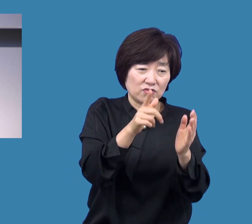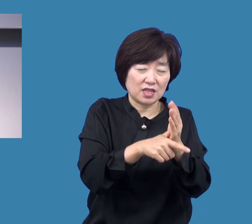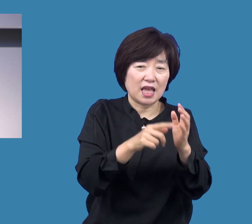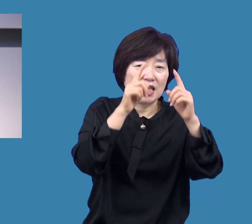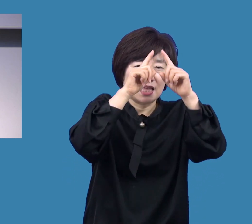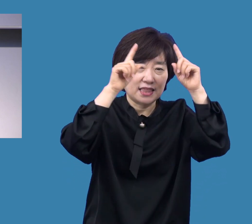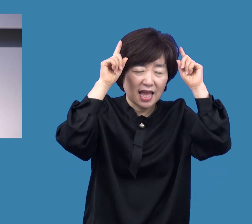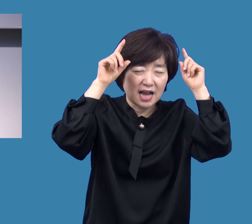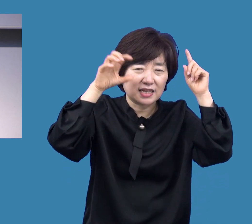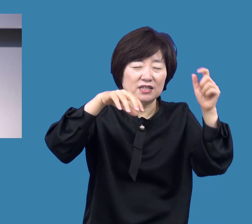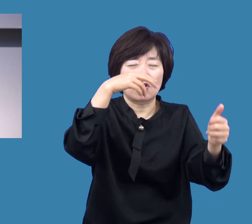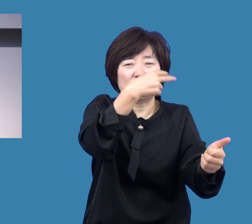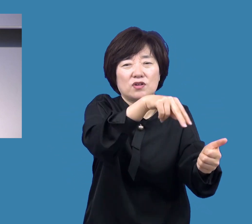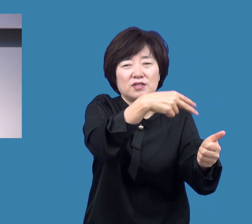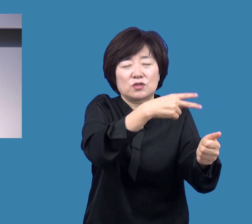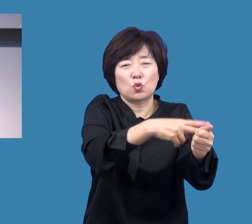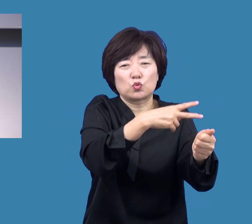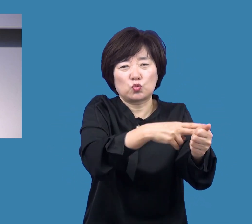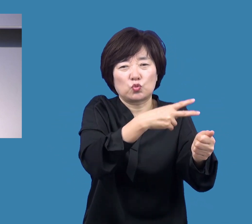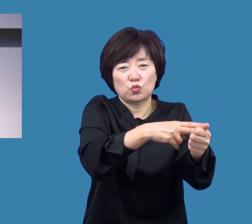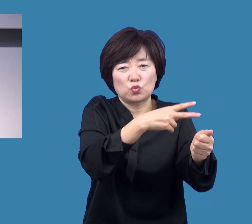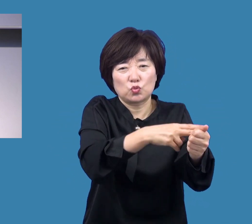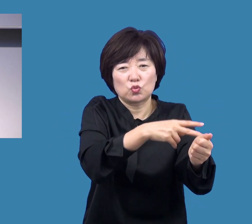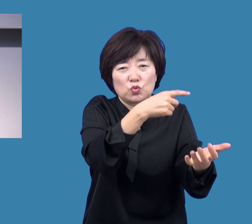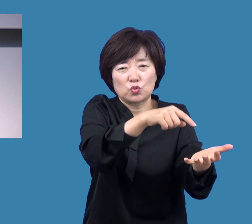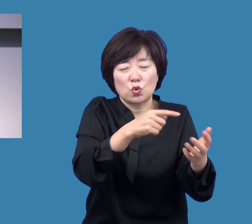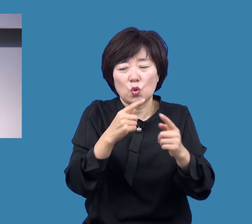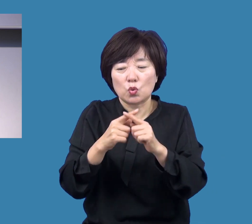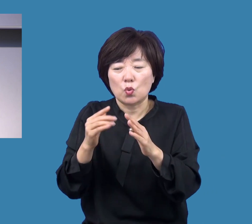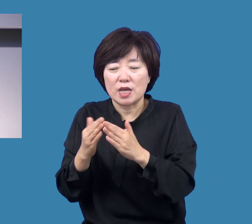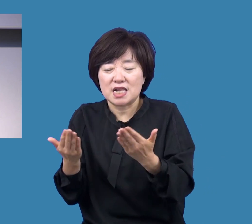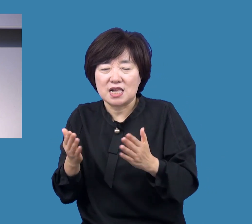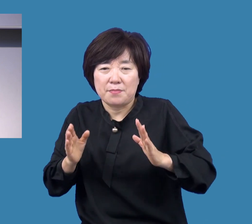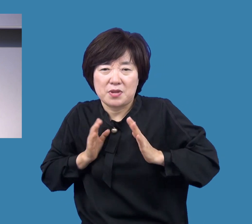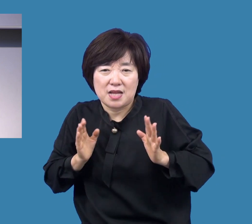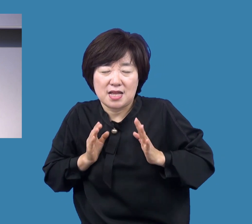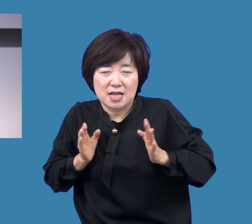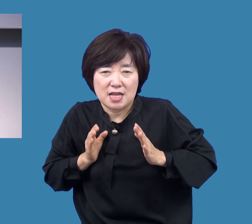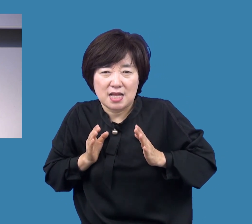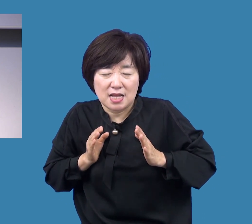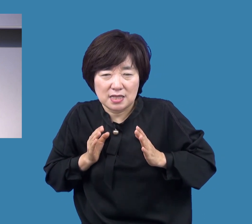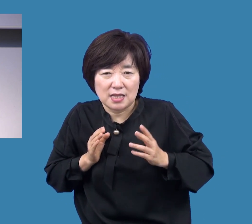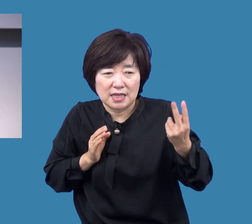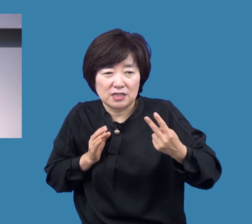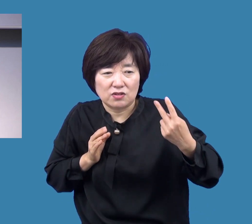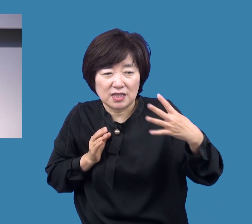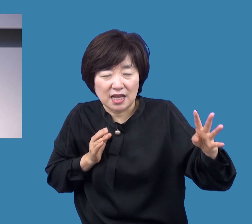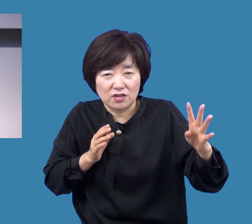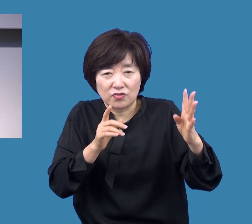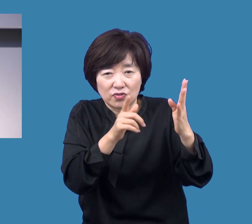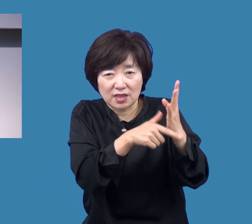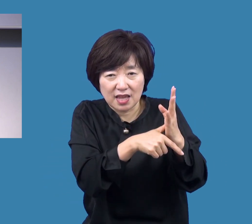했어요. 그러니까 대학에서 교수를 하면서 그다음에 교회도 섬기면서 이렇게 하다가 2004년도에 막